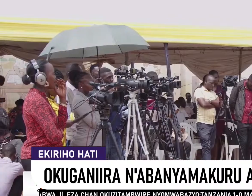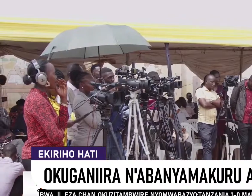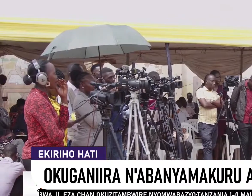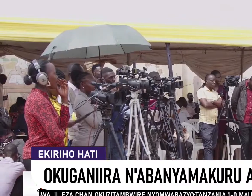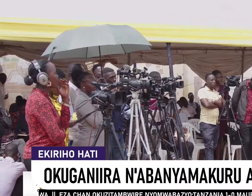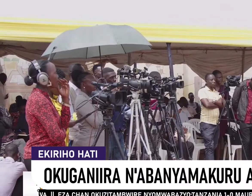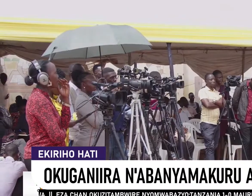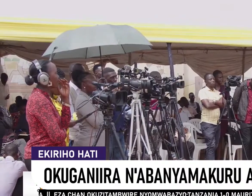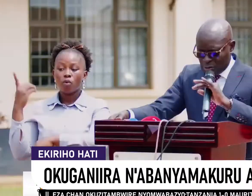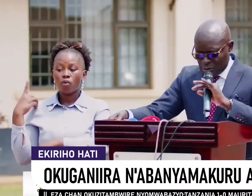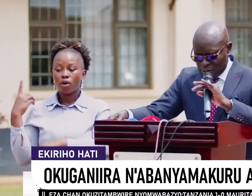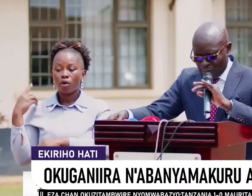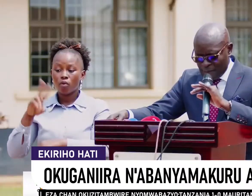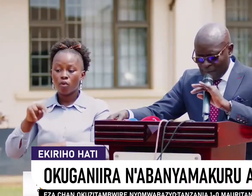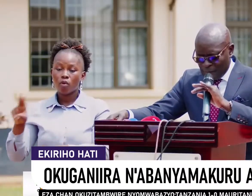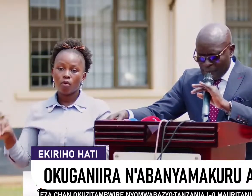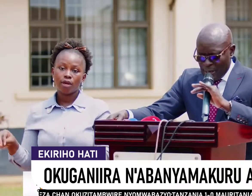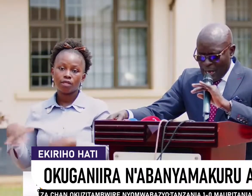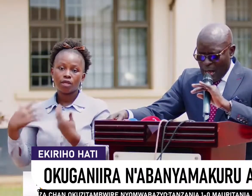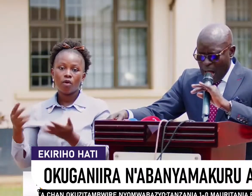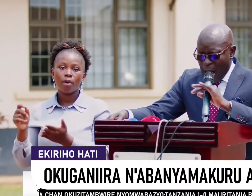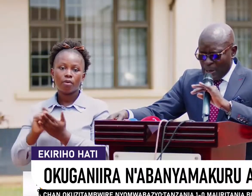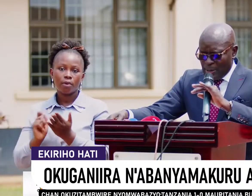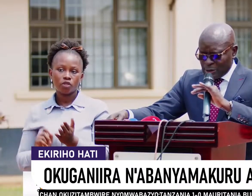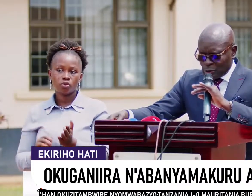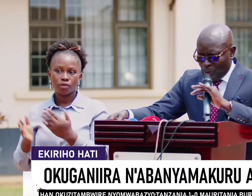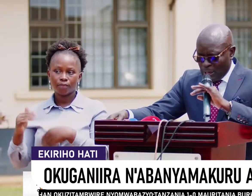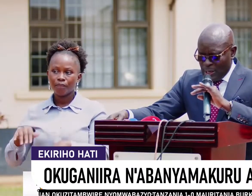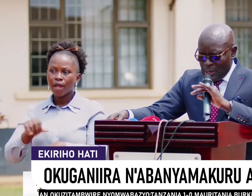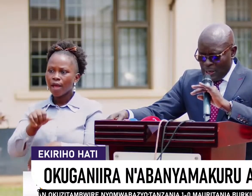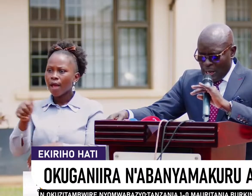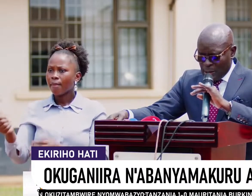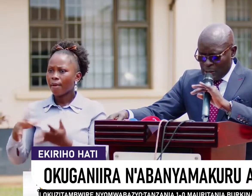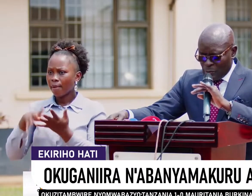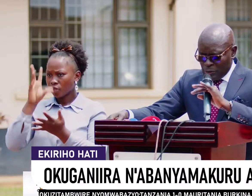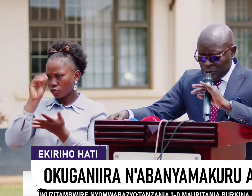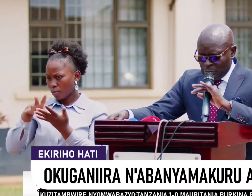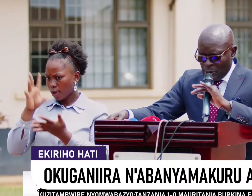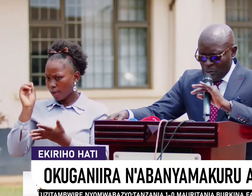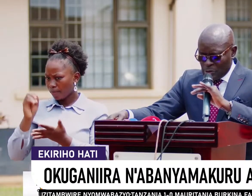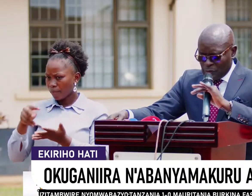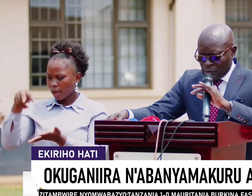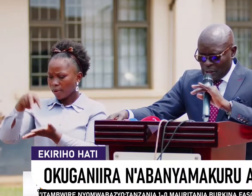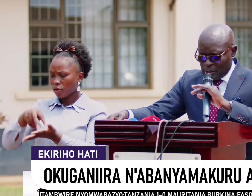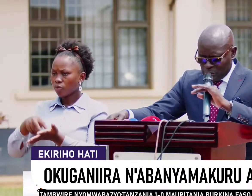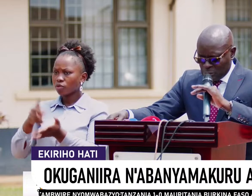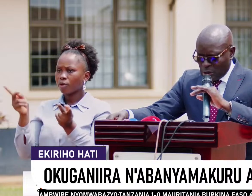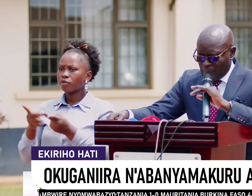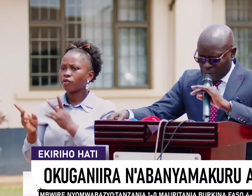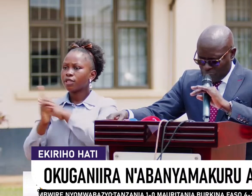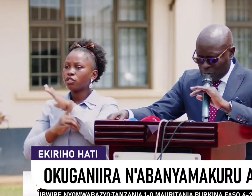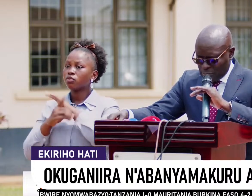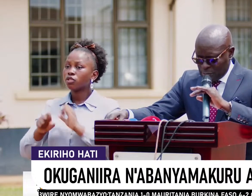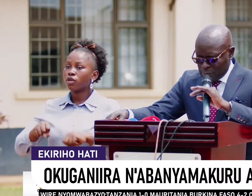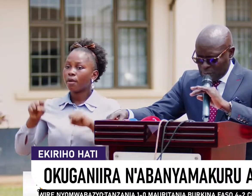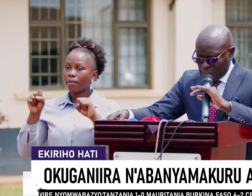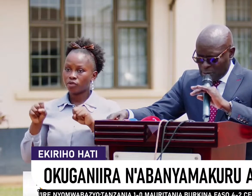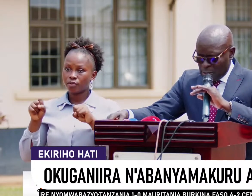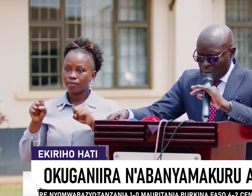lunaku lukwewandiisa oba nominations. Aba basoma abagenda kwesimbawo mu kifo kya district